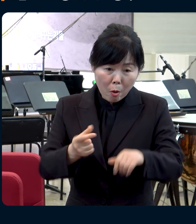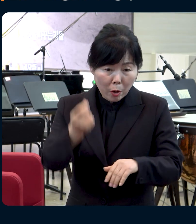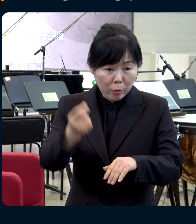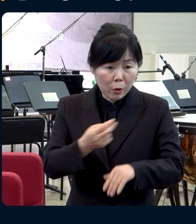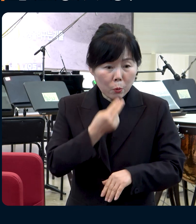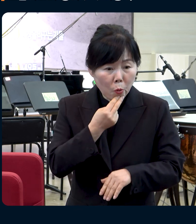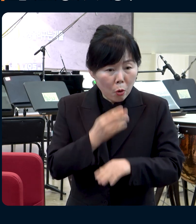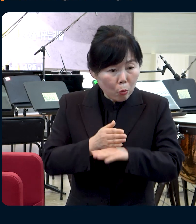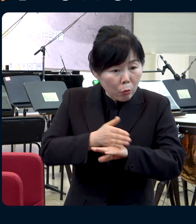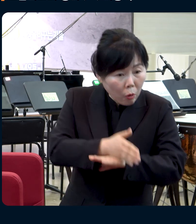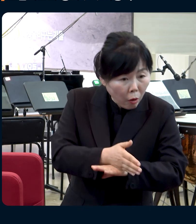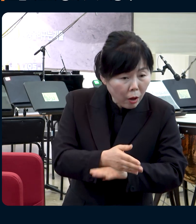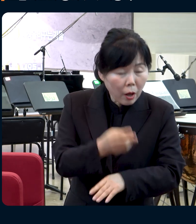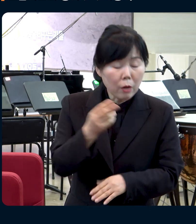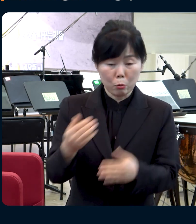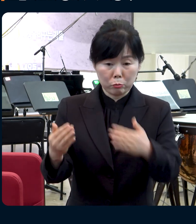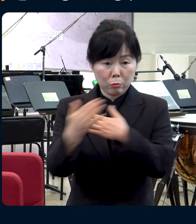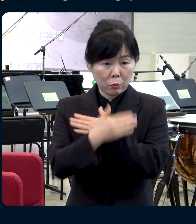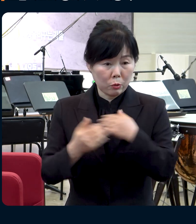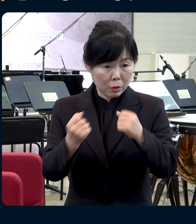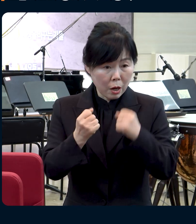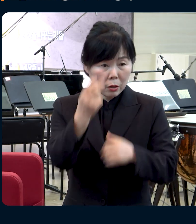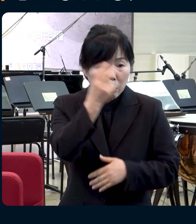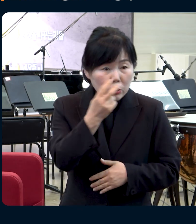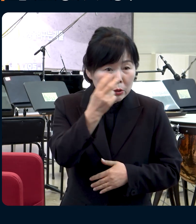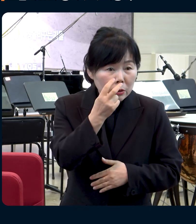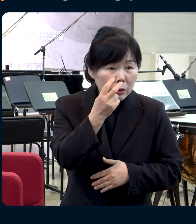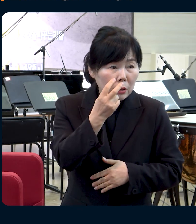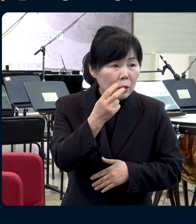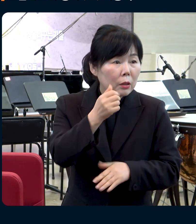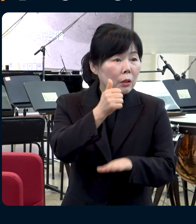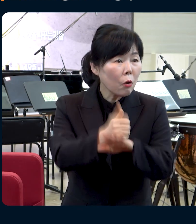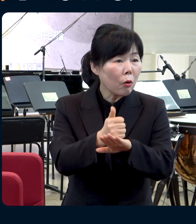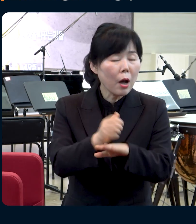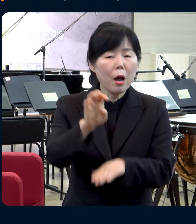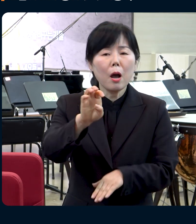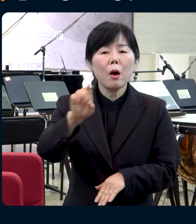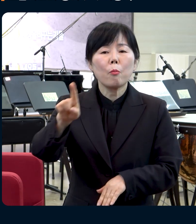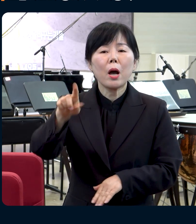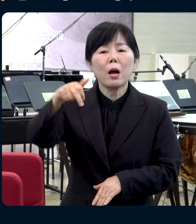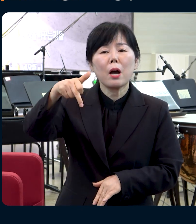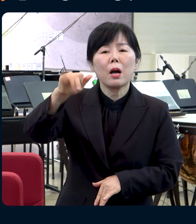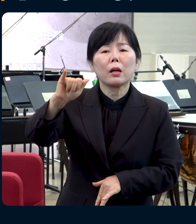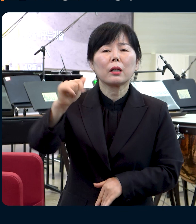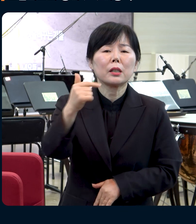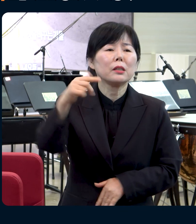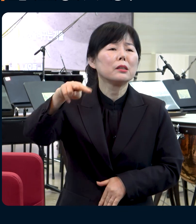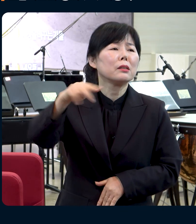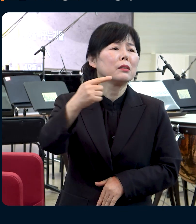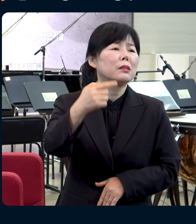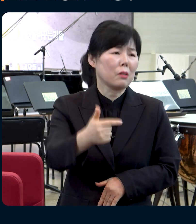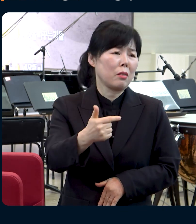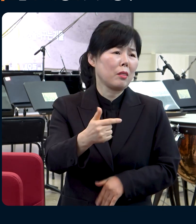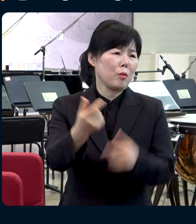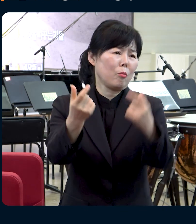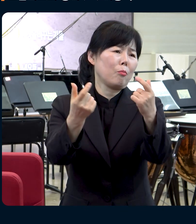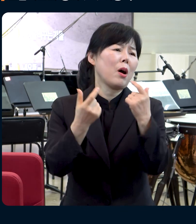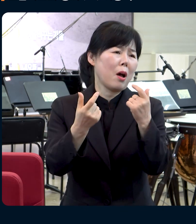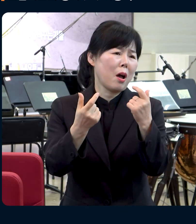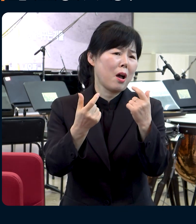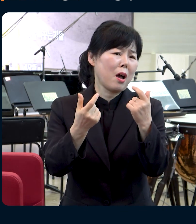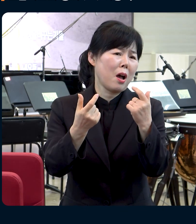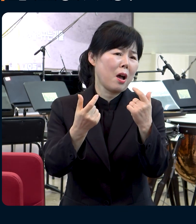그래서 건강검진을 이렇게 받아봤는데 파킨슨이라는 이런 진단을 받게 됐어요. 근데 파킨슨 중에서도 이렇게